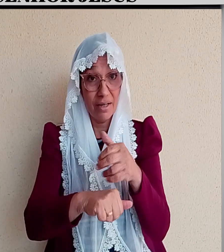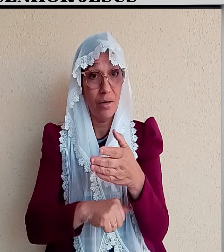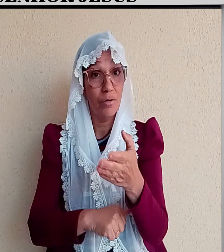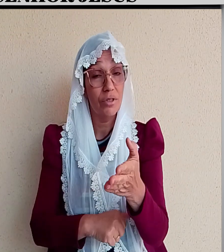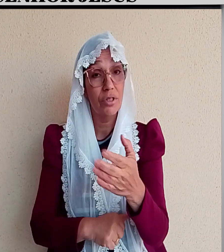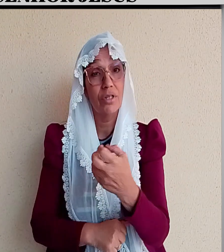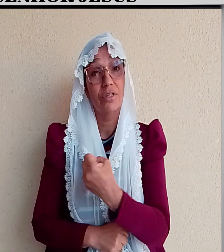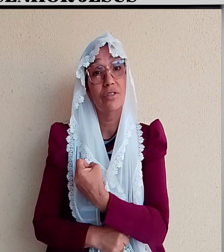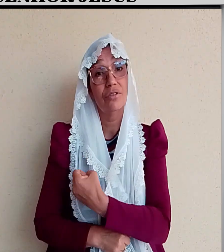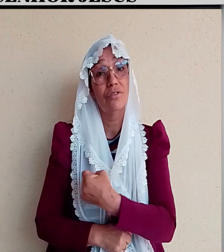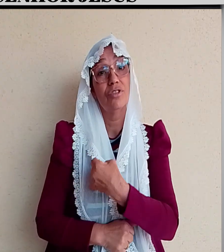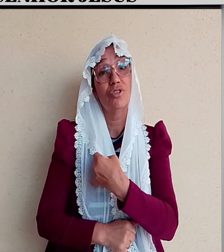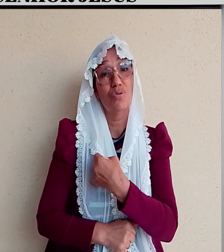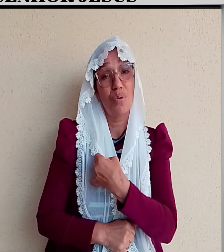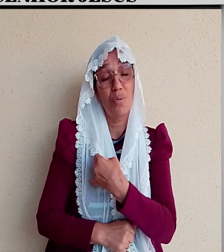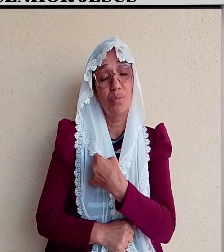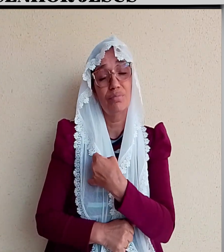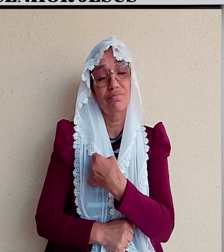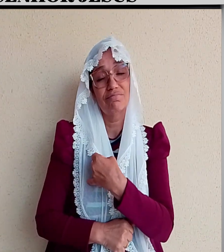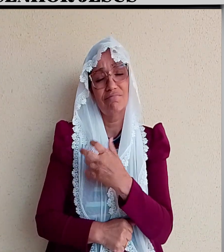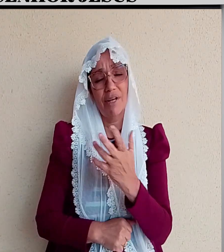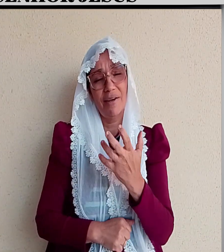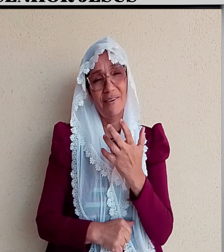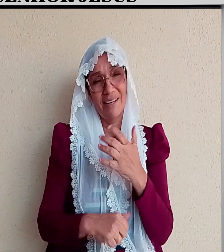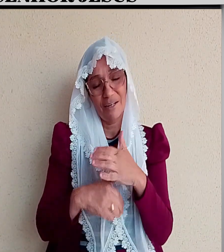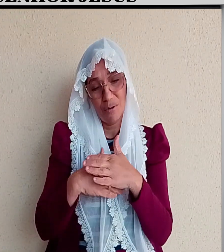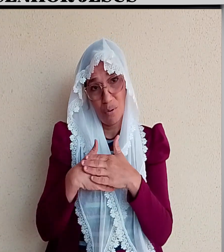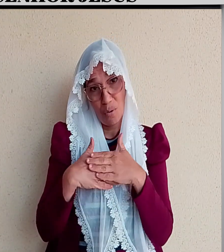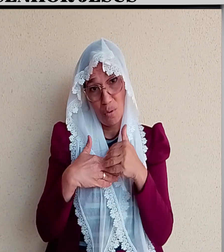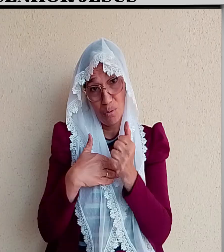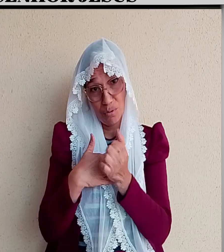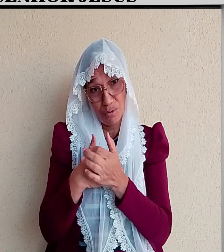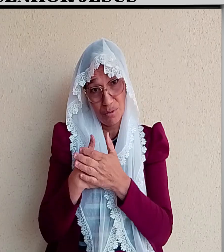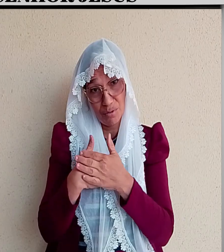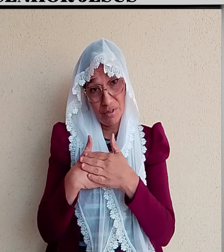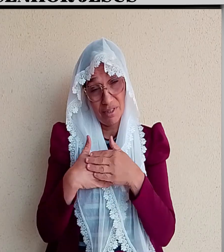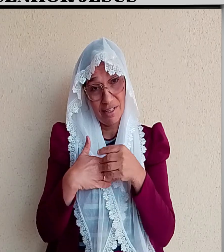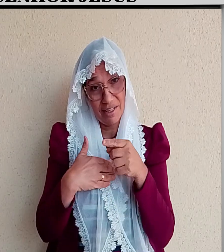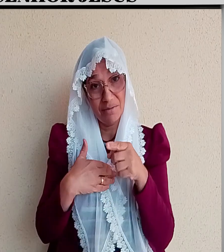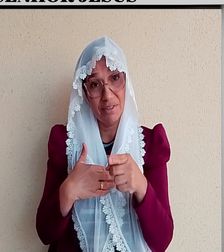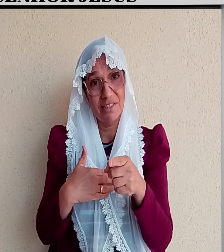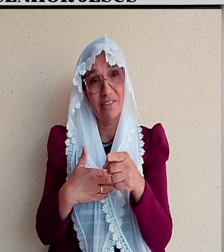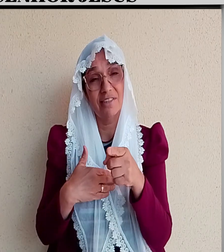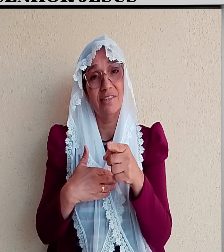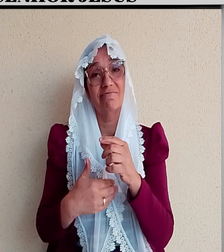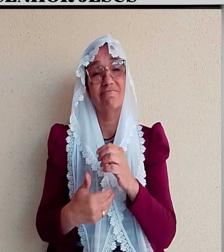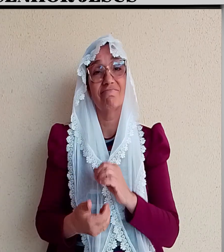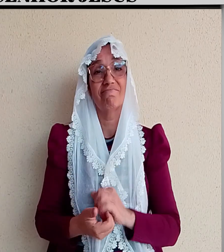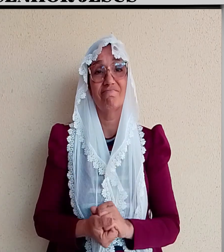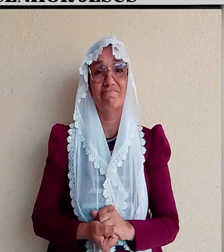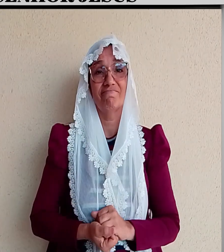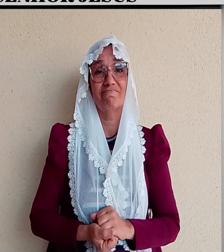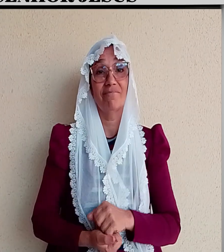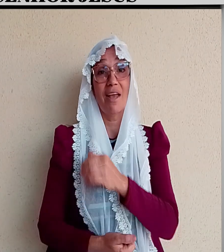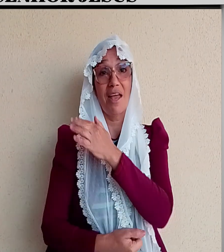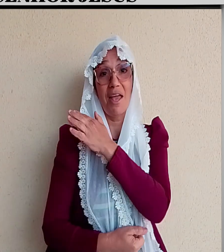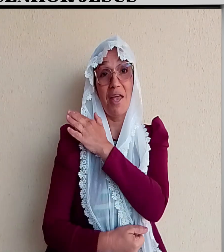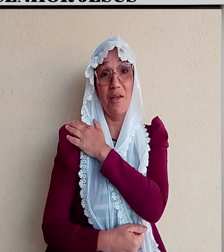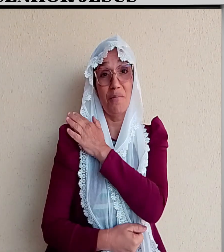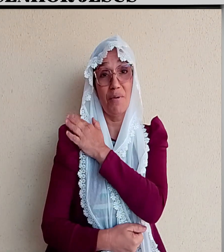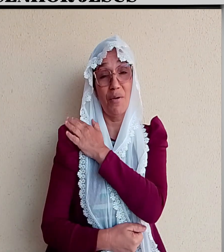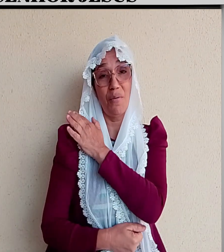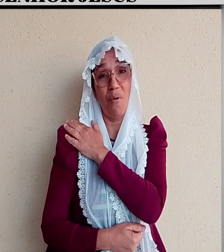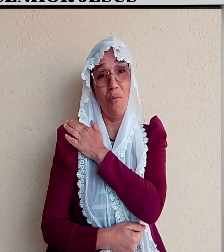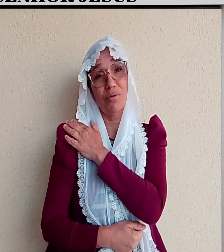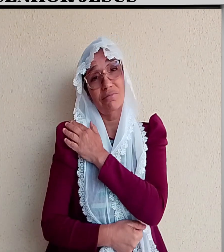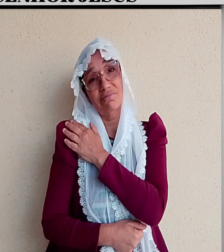cair no meu peito. Aleluia, Jesus, e eu olhar dentro dos teus olhos e te dizer, lembra que eu mudei teu nome? Glória a Deus. Glória a Jesus